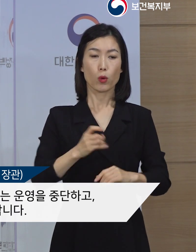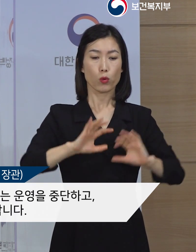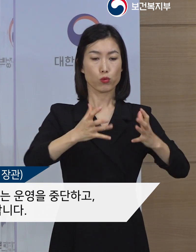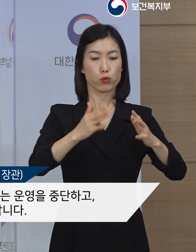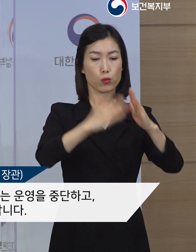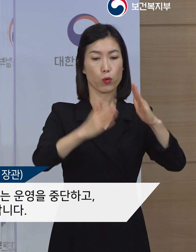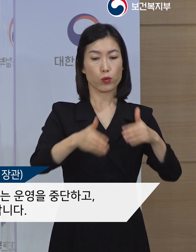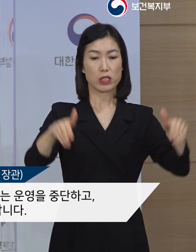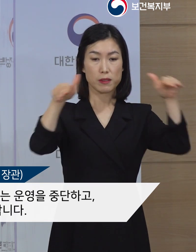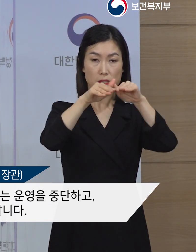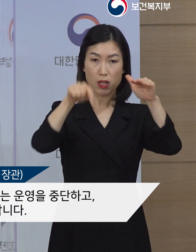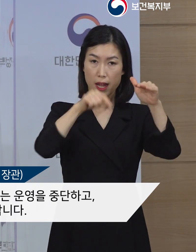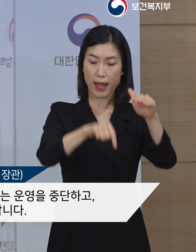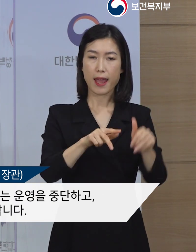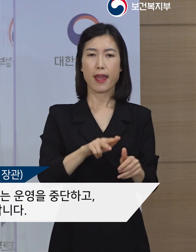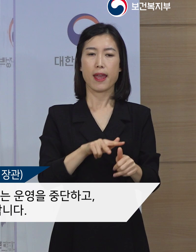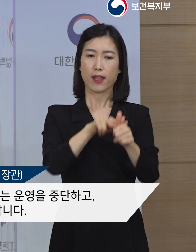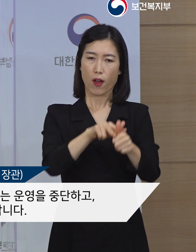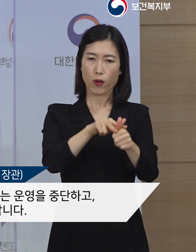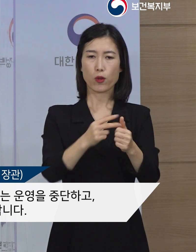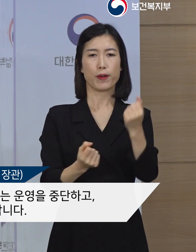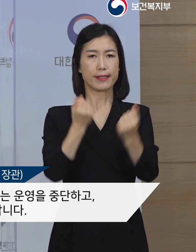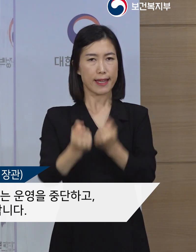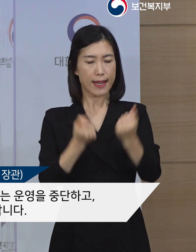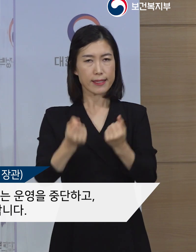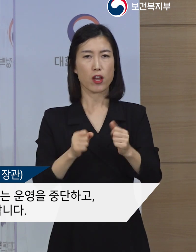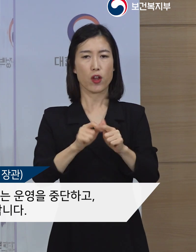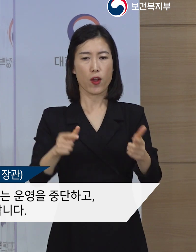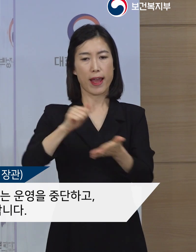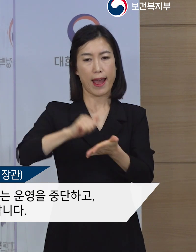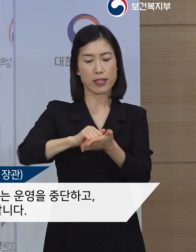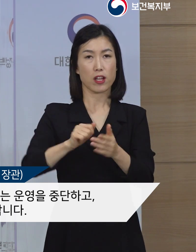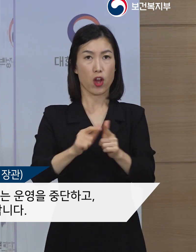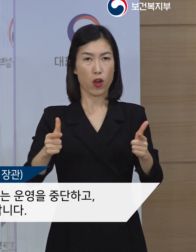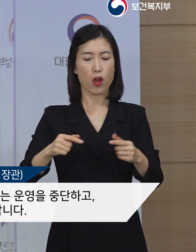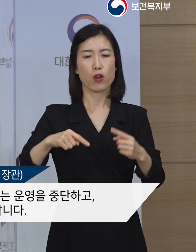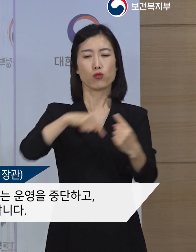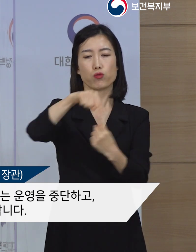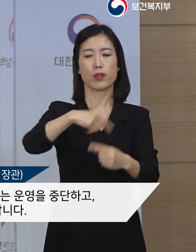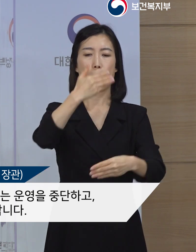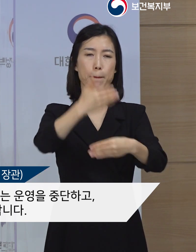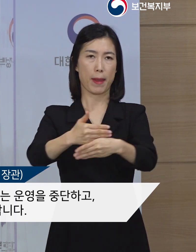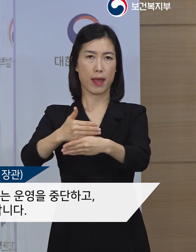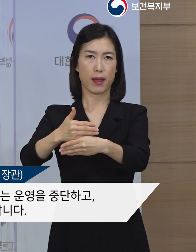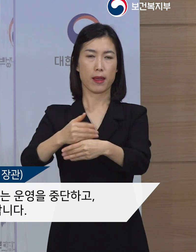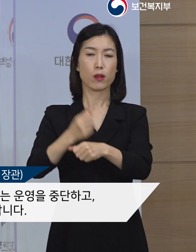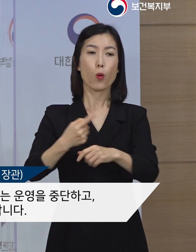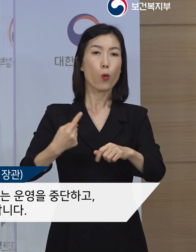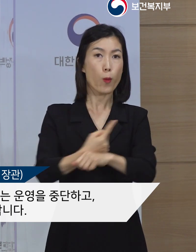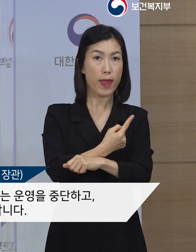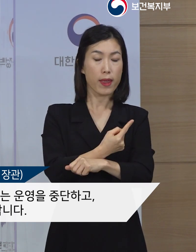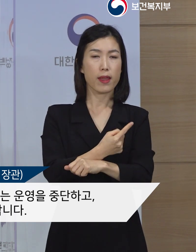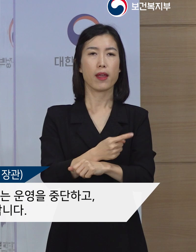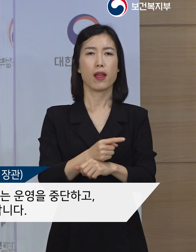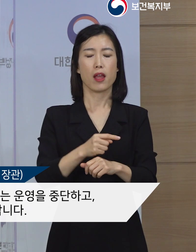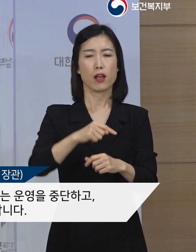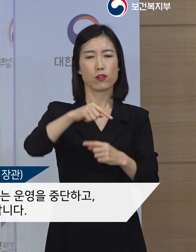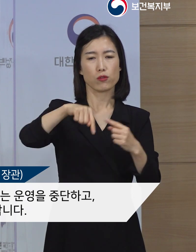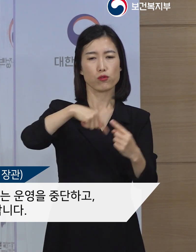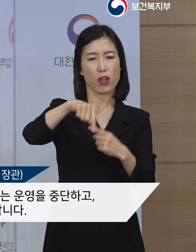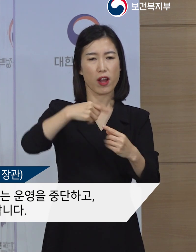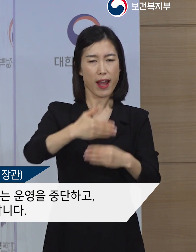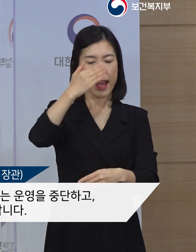국공립시설 가운데 경마, 경륜, 경정, 카지노는 운영을 중단하고 그 외 시설은 이용